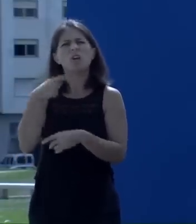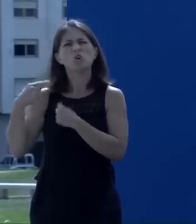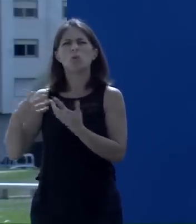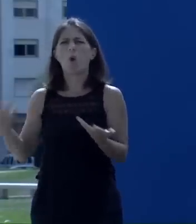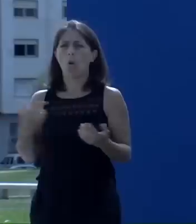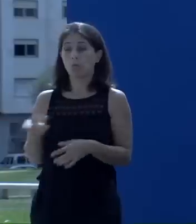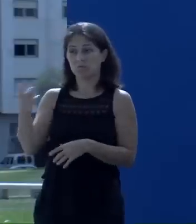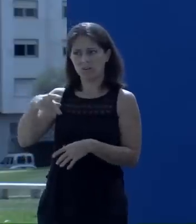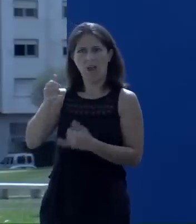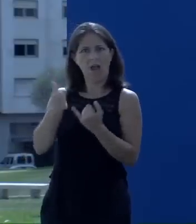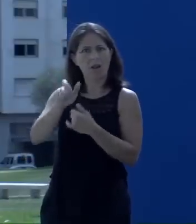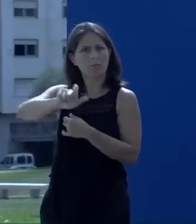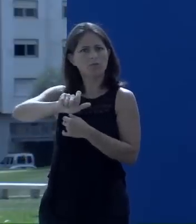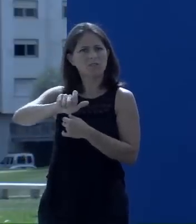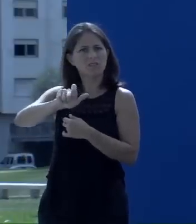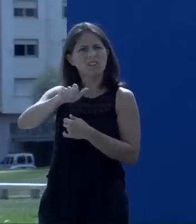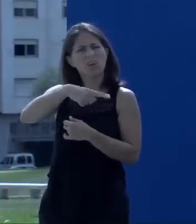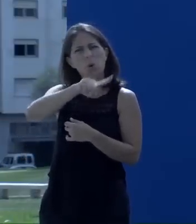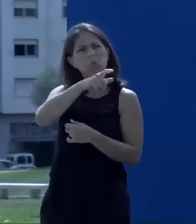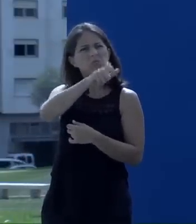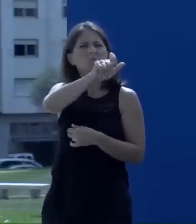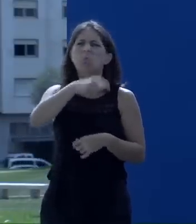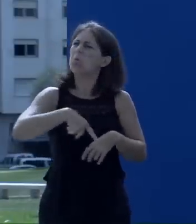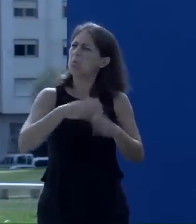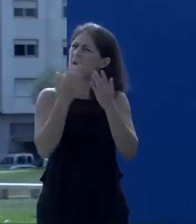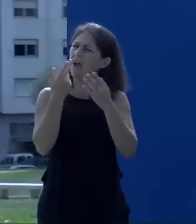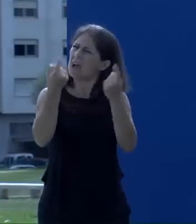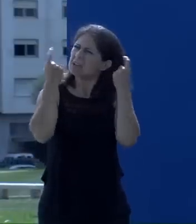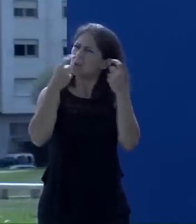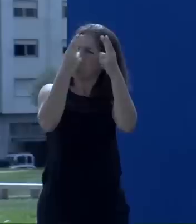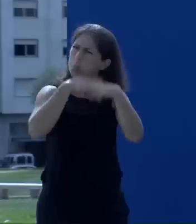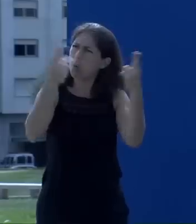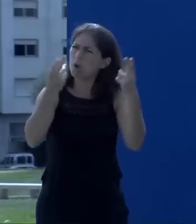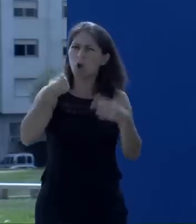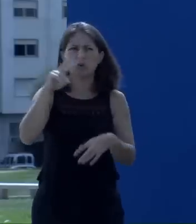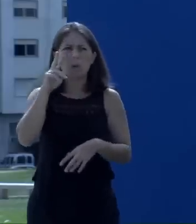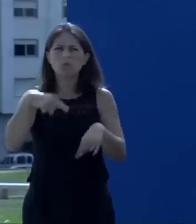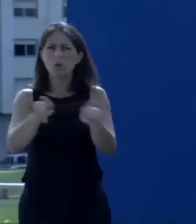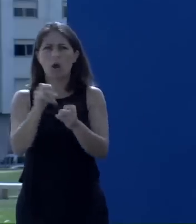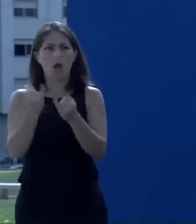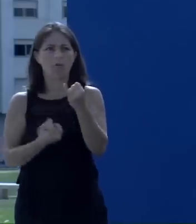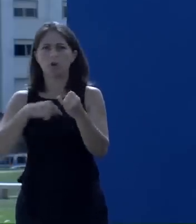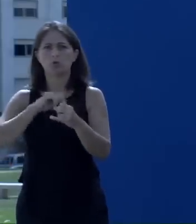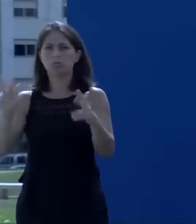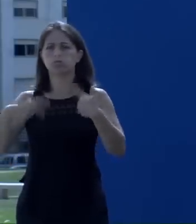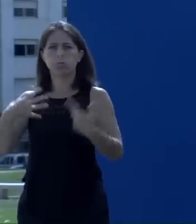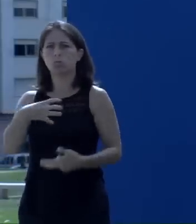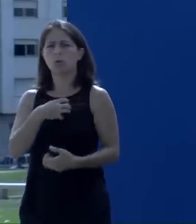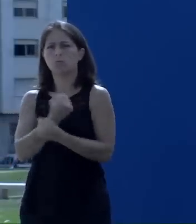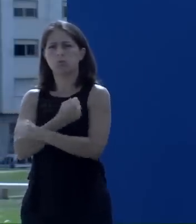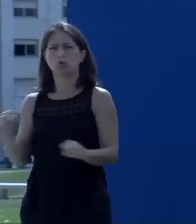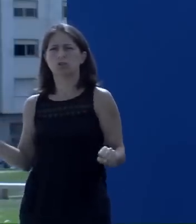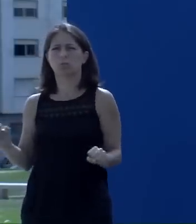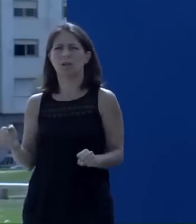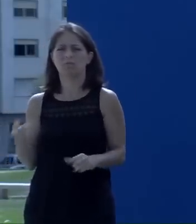eles é o ensino público, para moitas de nós sexa algo que non nos podemos permitir. Un país